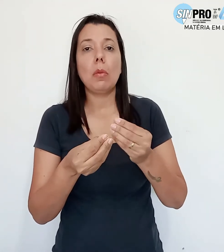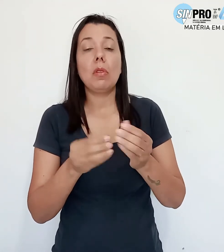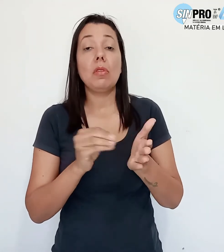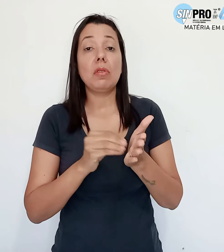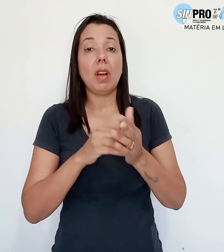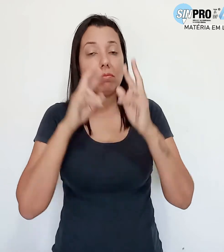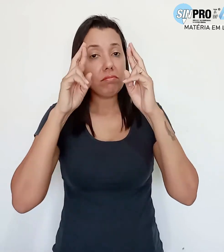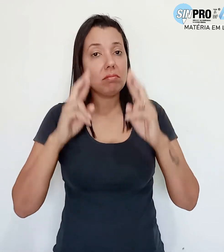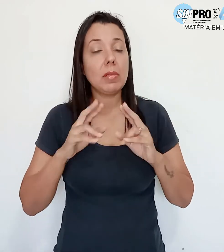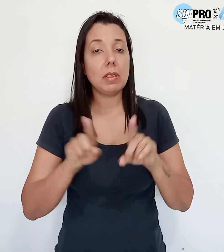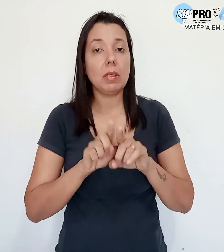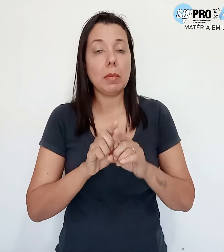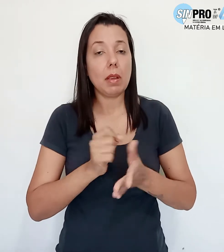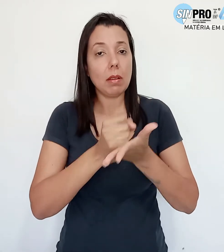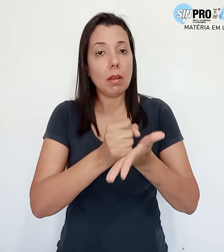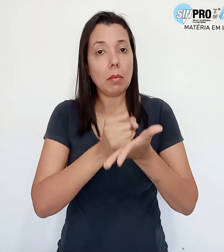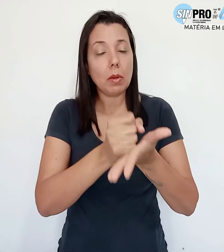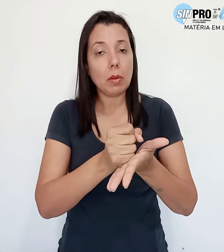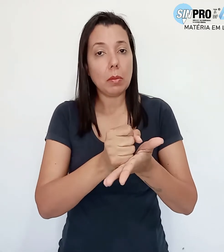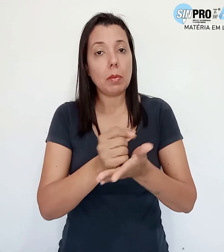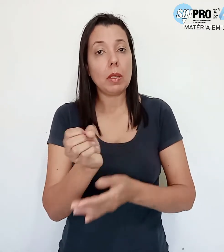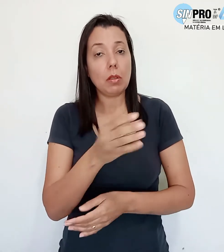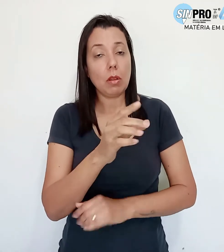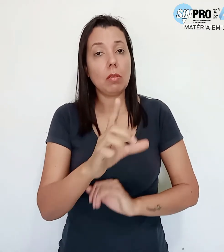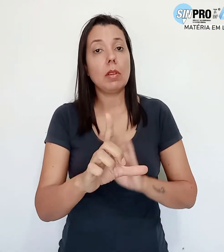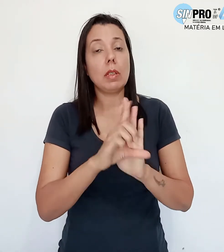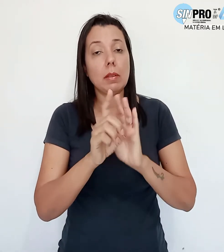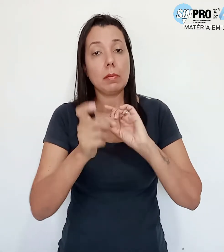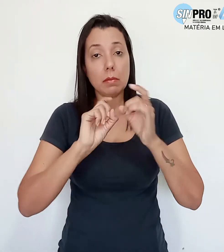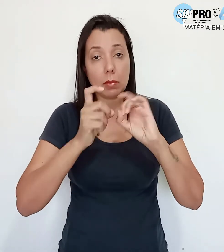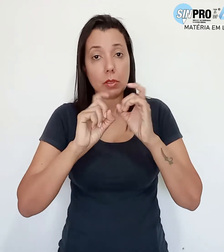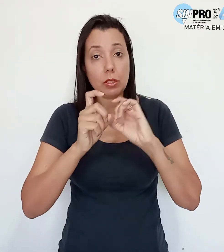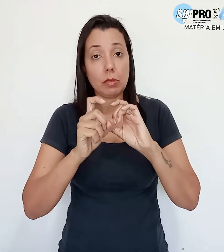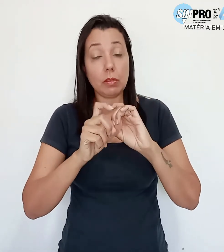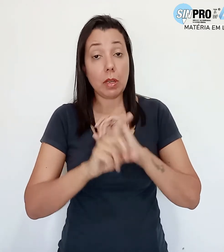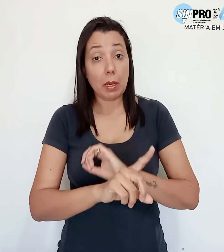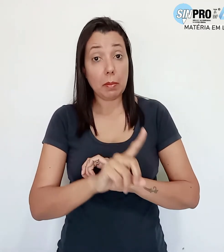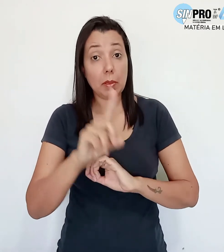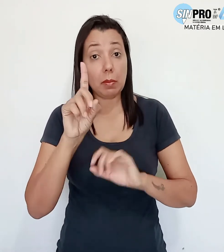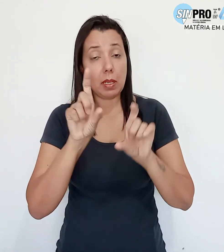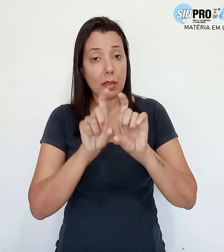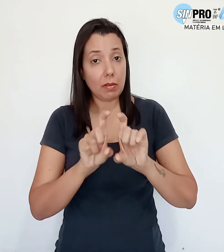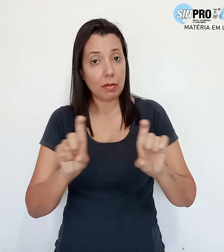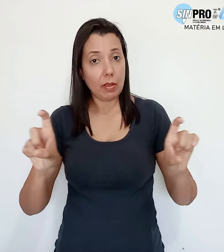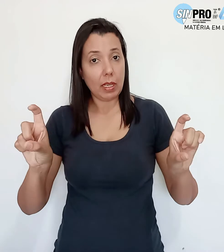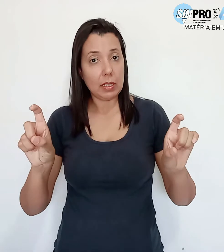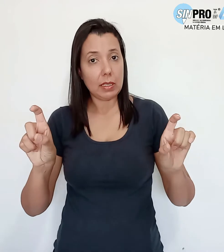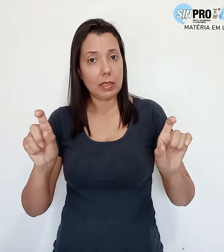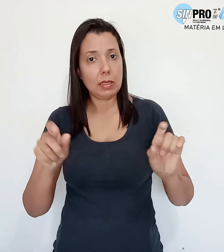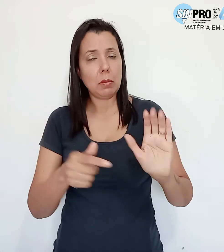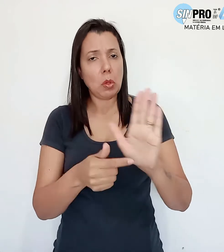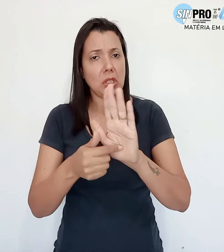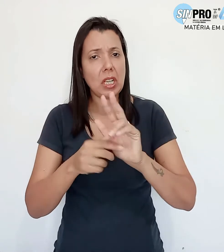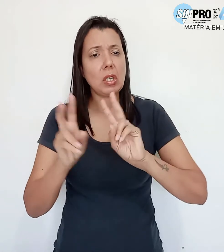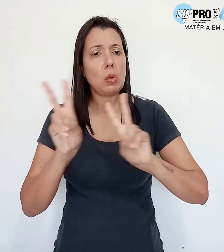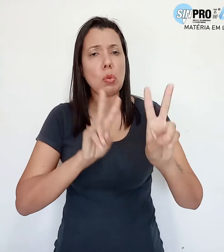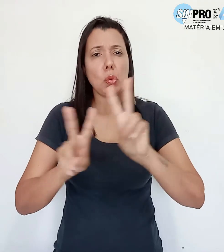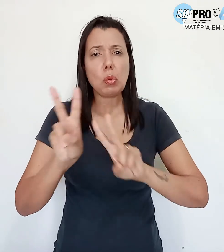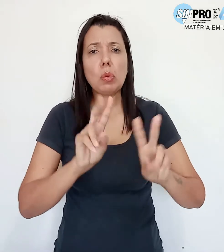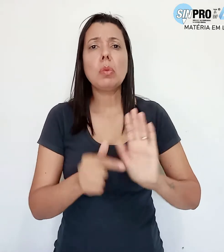desleal de tentar ganhar apoio para a reforma administrativa, uma das primeiras frases ventiladas pelo governo federal